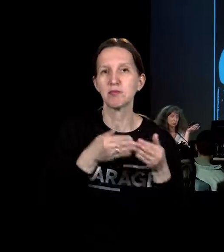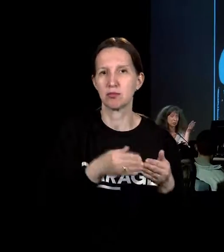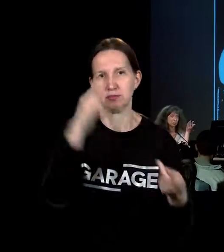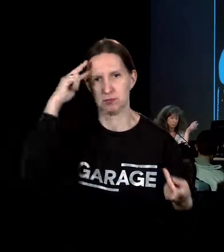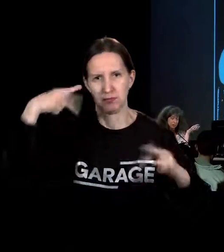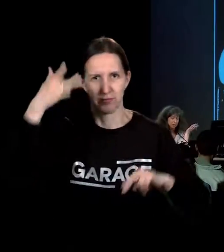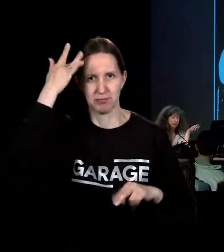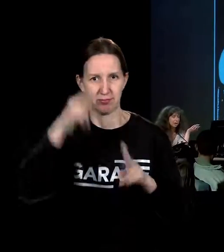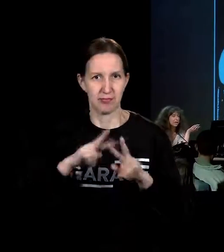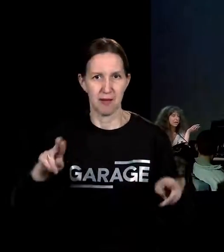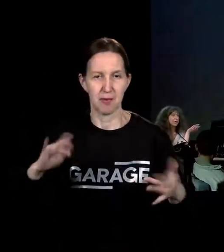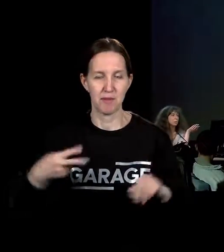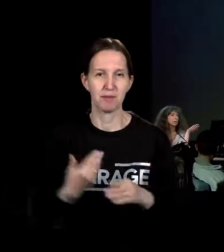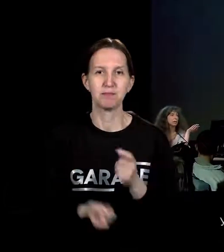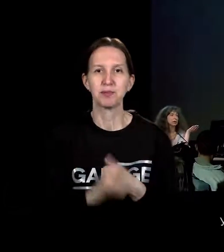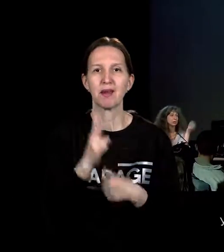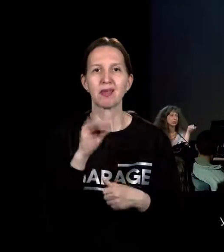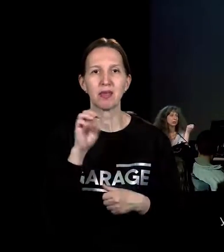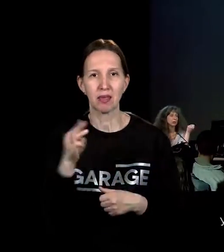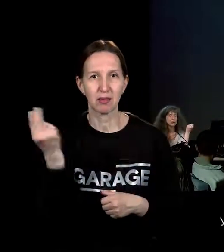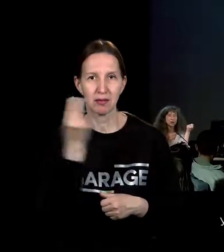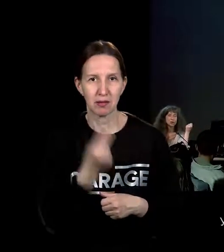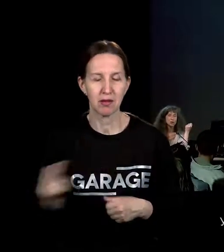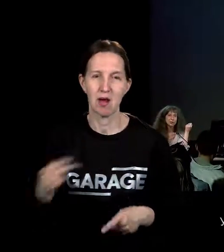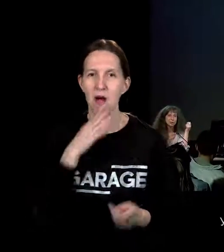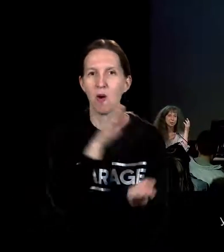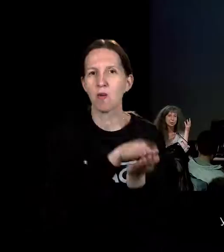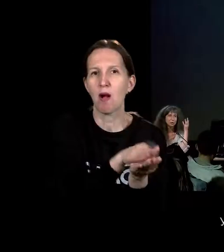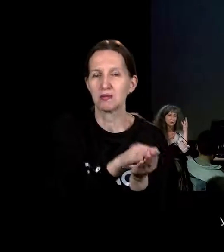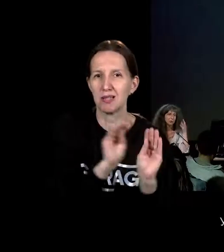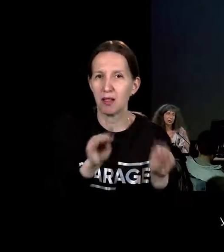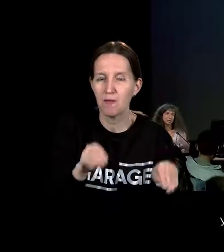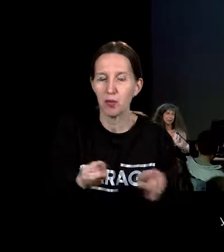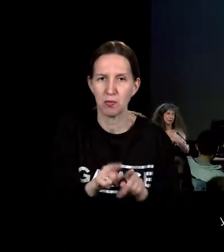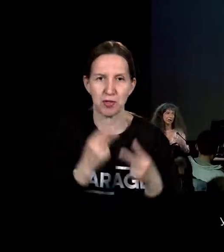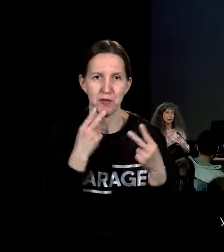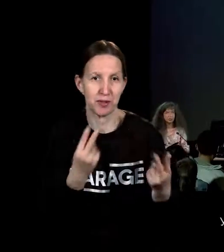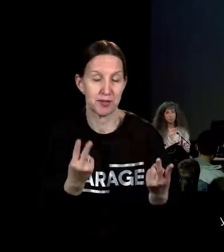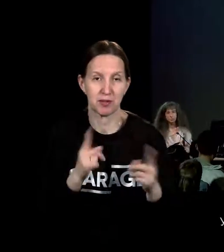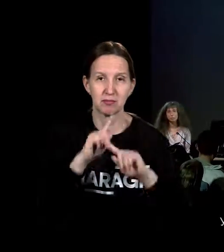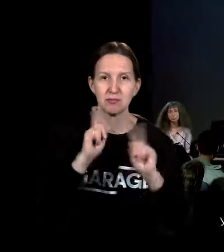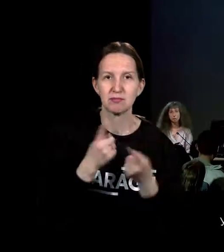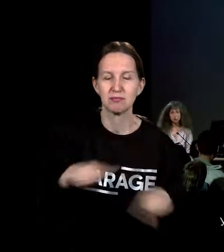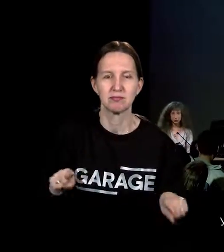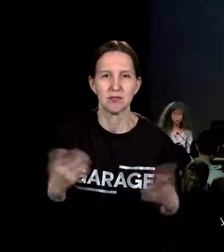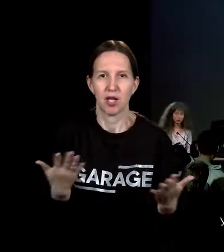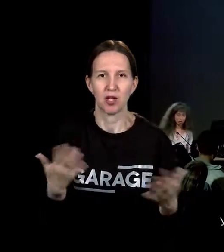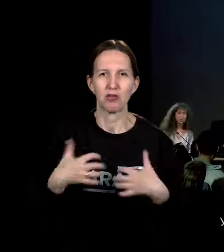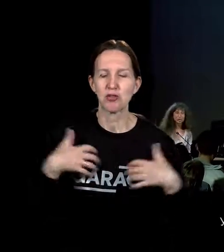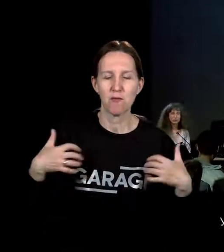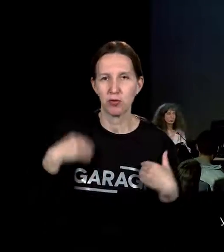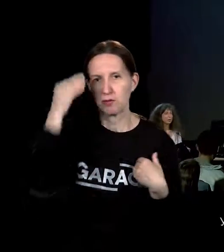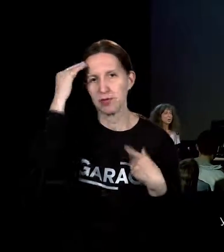вот кит, появляются вот такие вот крокодилы, которые тоже выглядят как какие-то невероятные, там амфибии, в